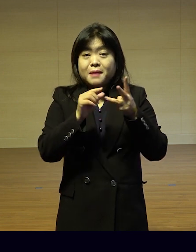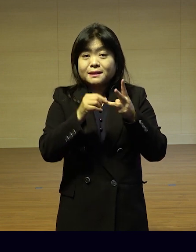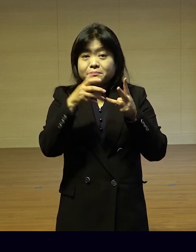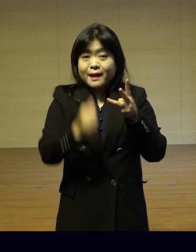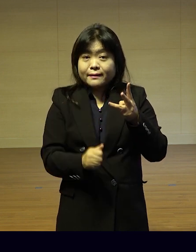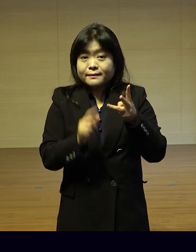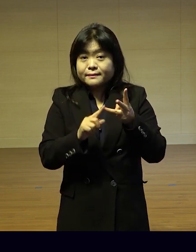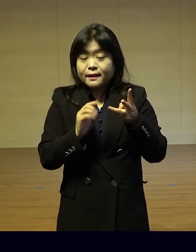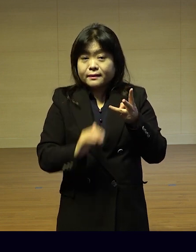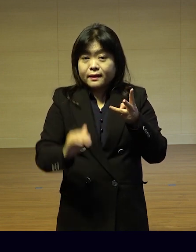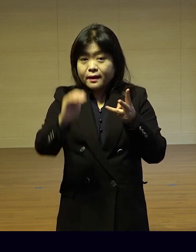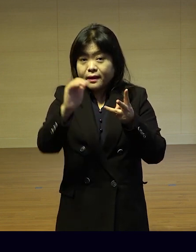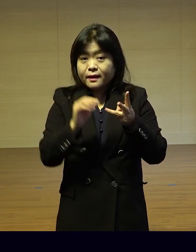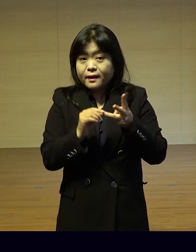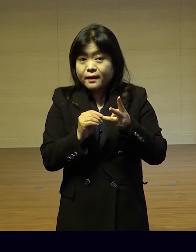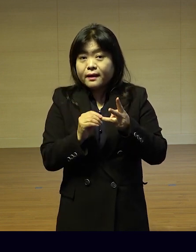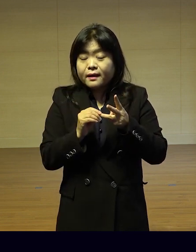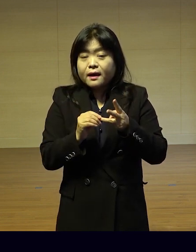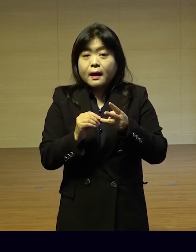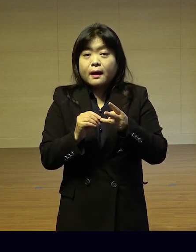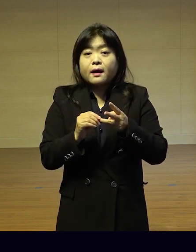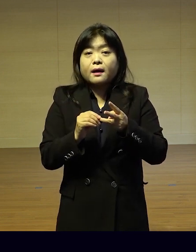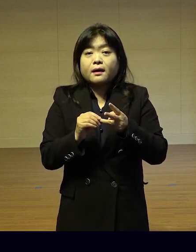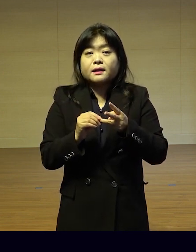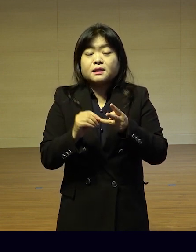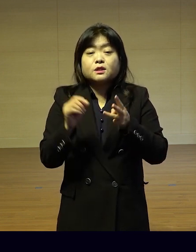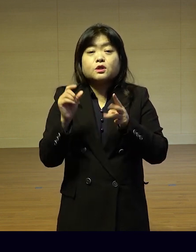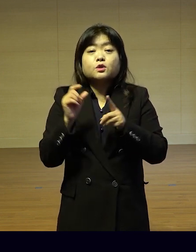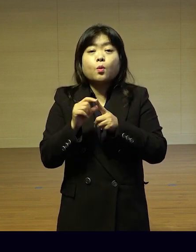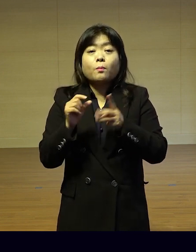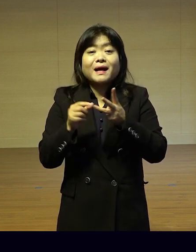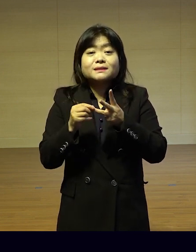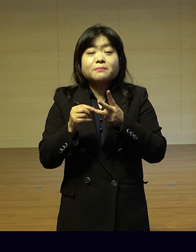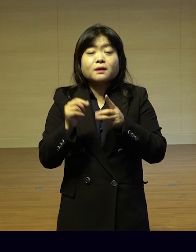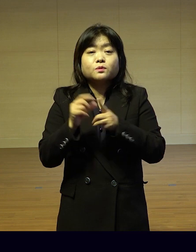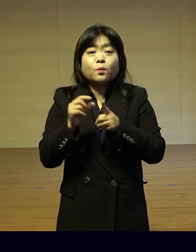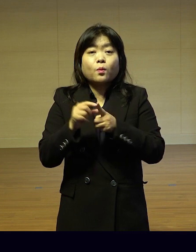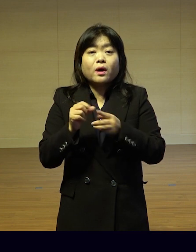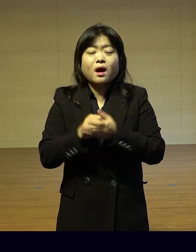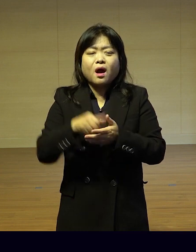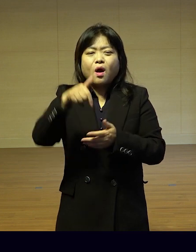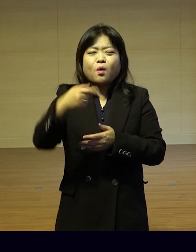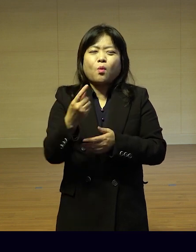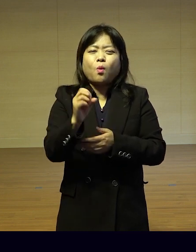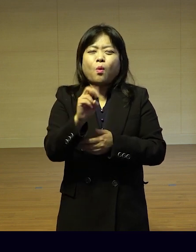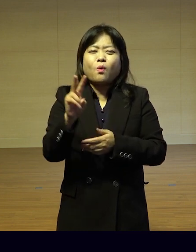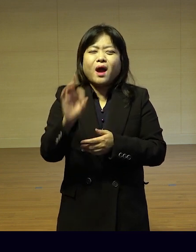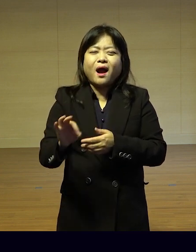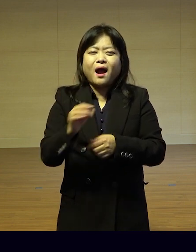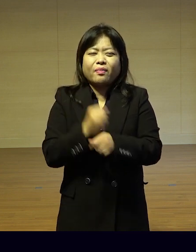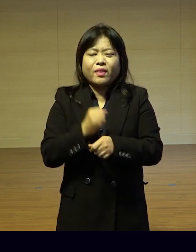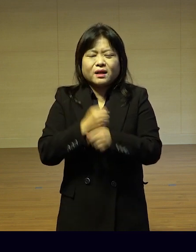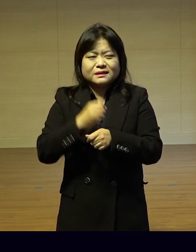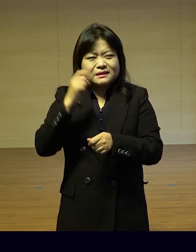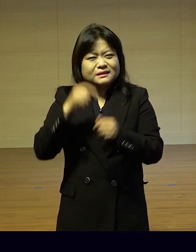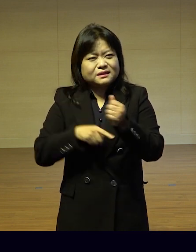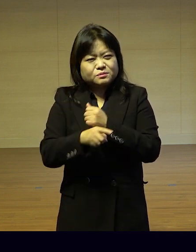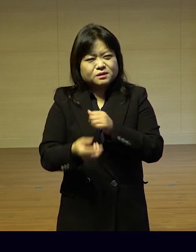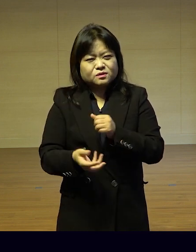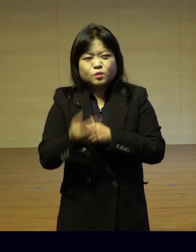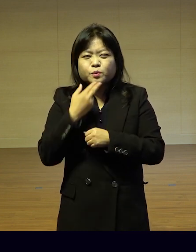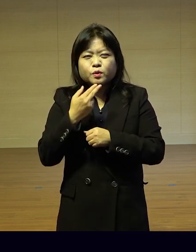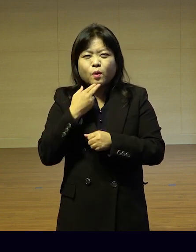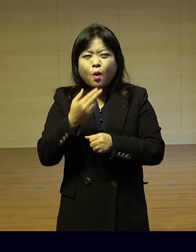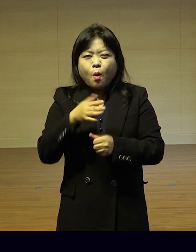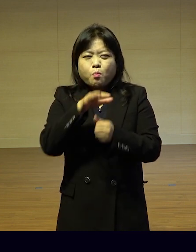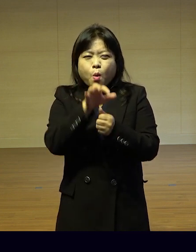아우페벤이라고 하는 그 헤겔에 있어서 많이 사용된 용어에 고양한다 이 의미는 부여하지 않았습니다. 그래서